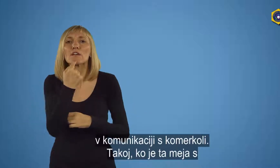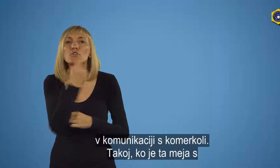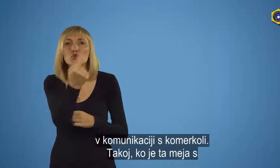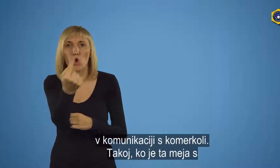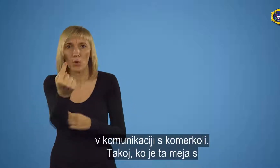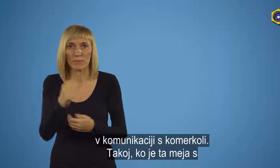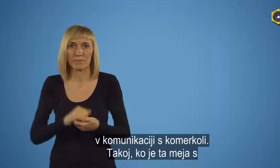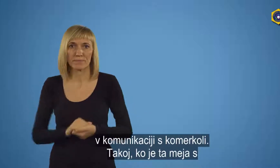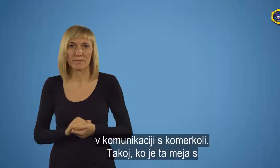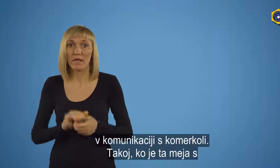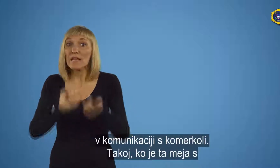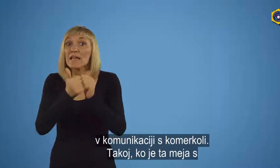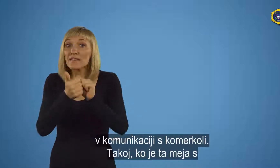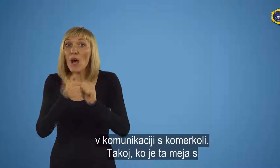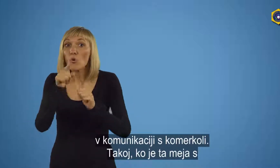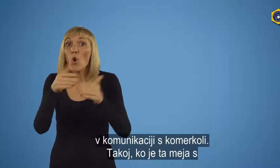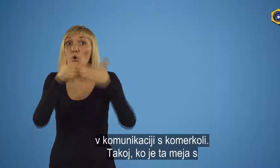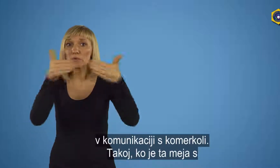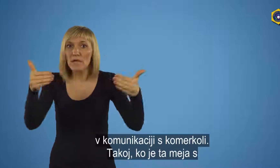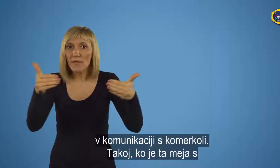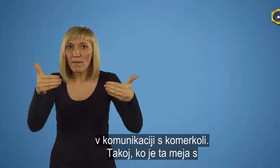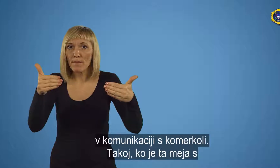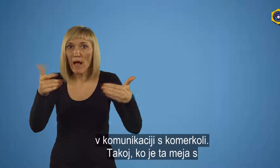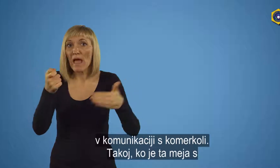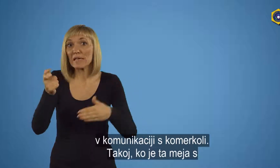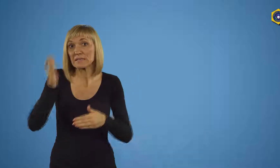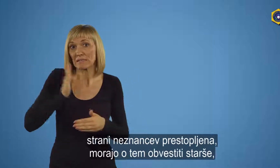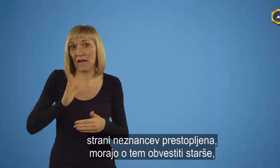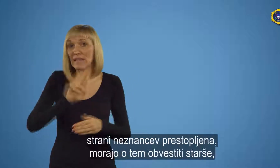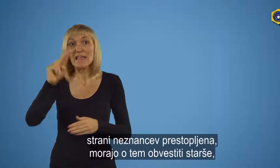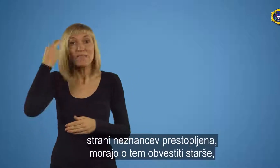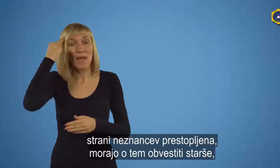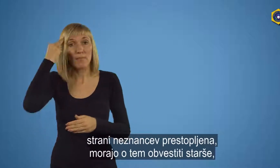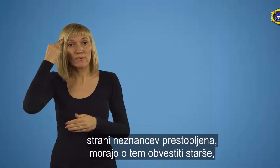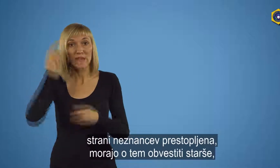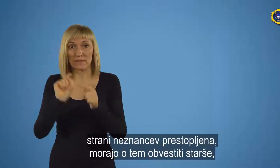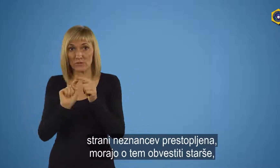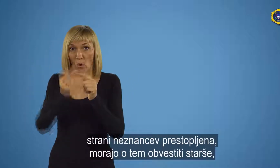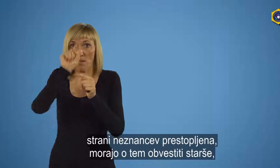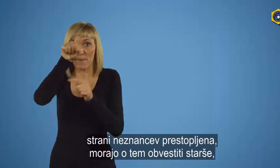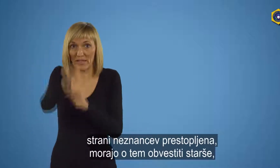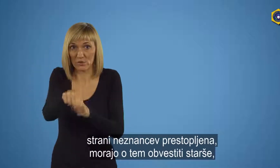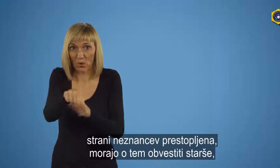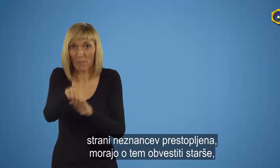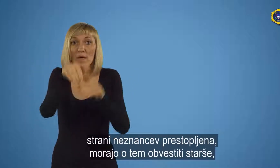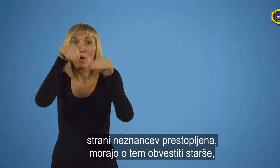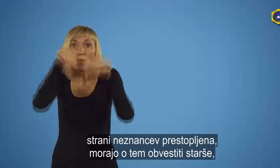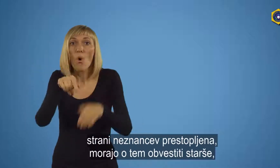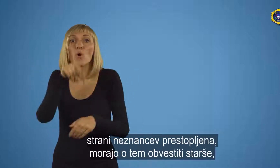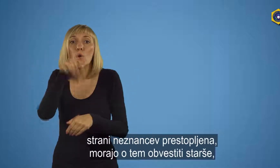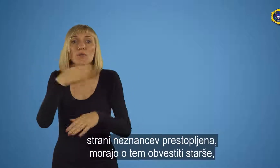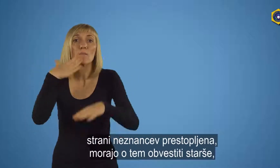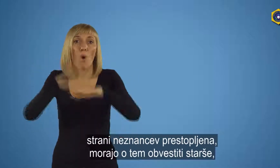Takoj, ko je ta meja s strani neznancev prestopljena, morajo